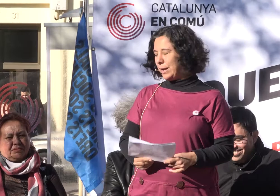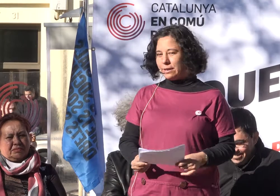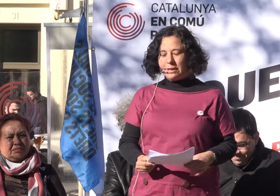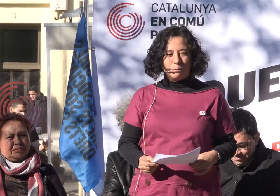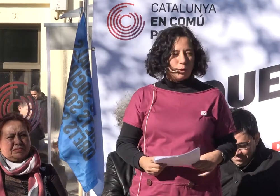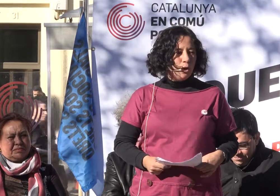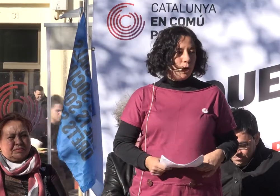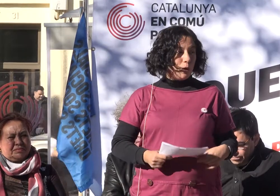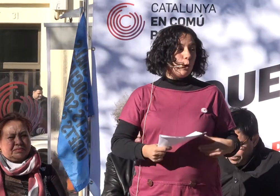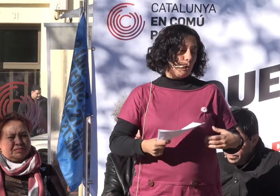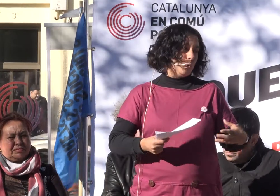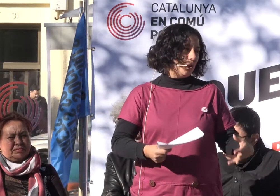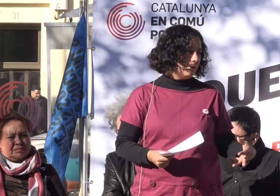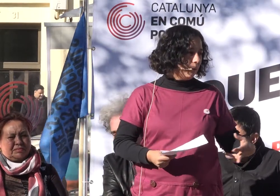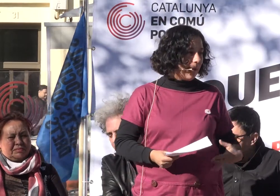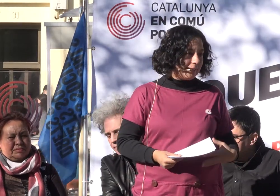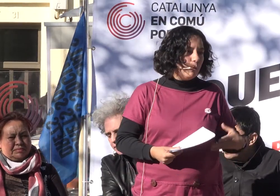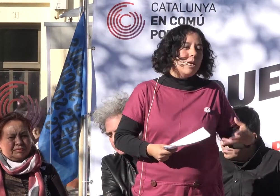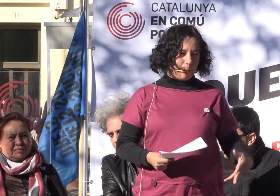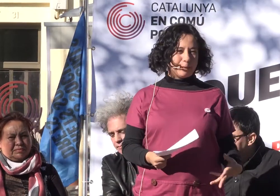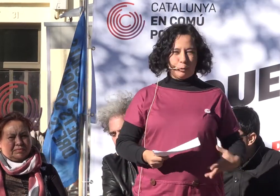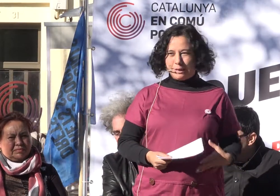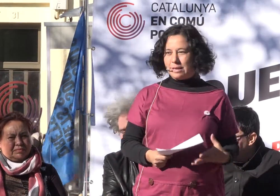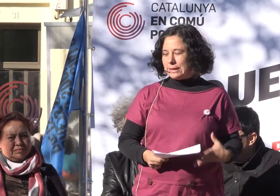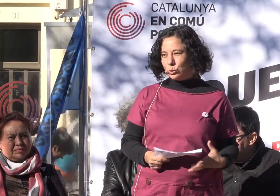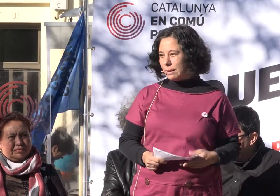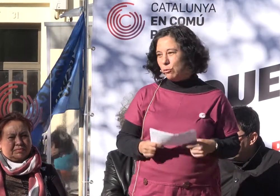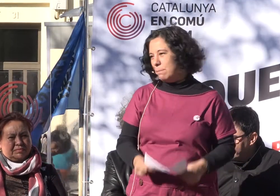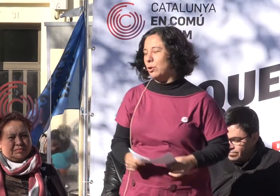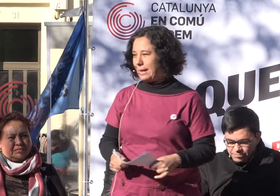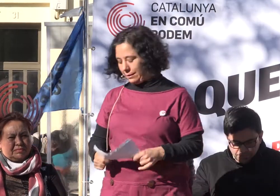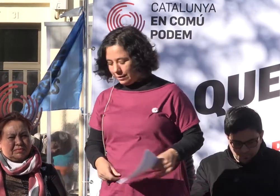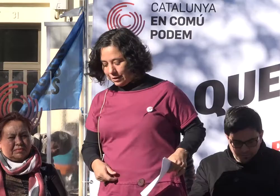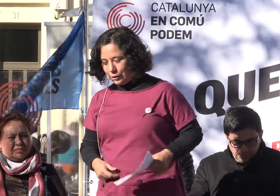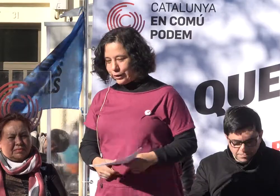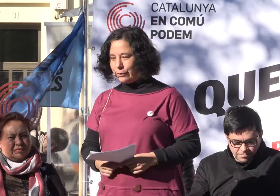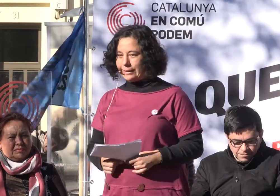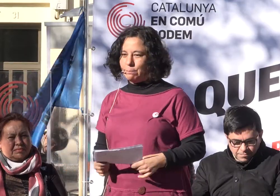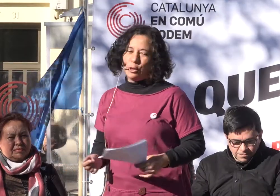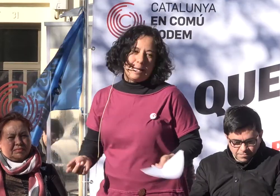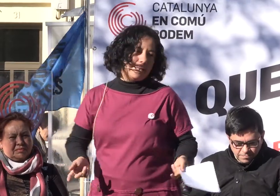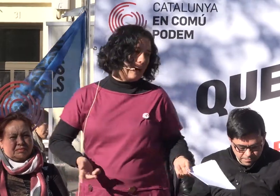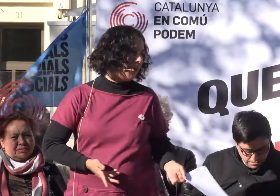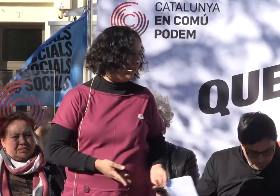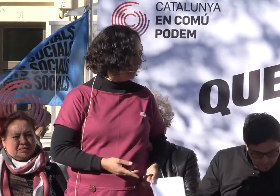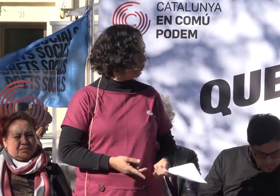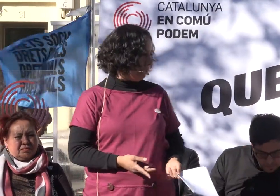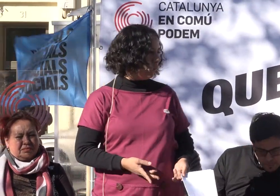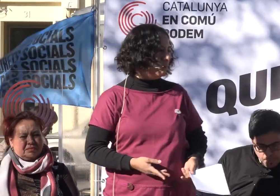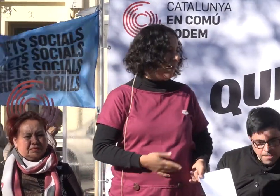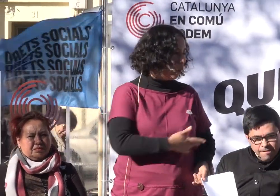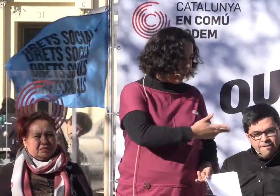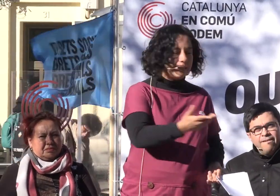un activismo y una construcción de una cataluña más potente y más justa muy importante yo creo que es importante ahora que les